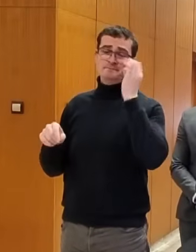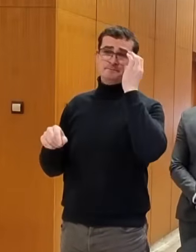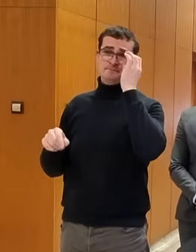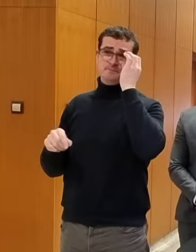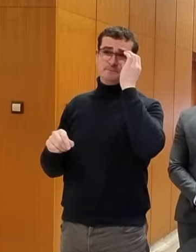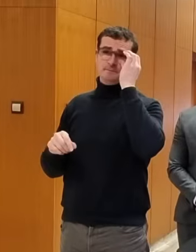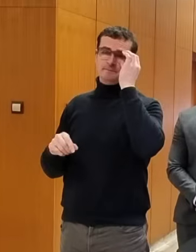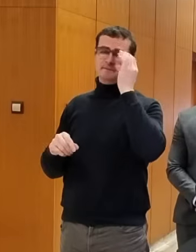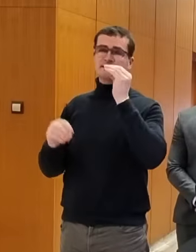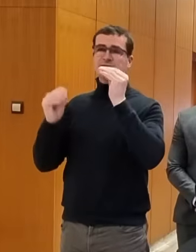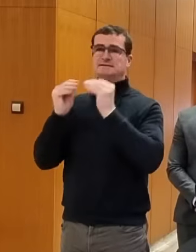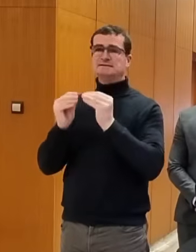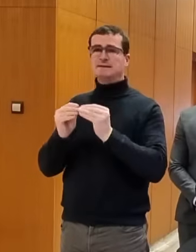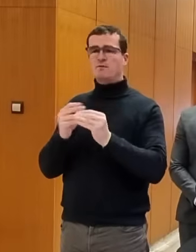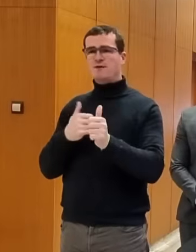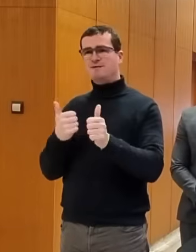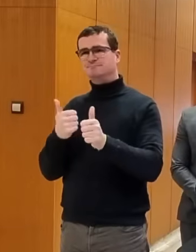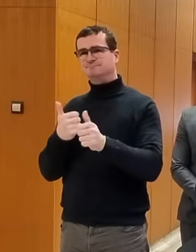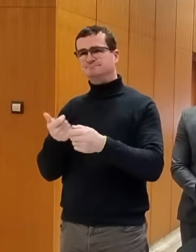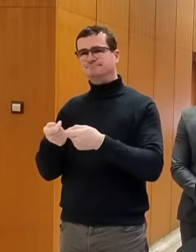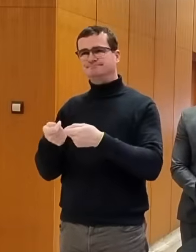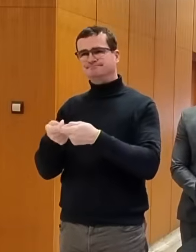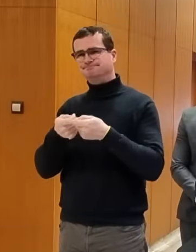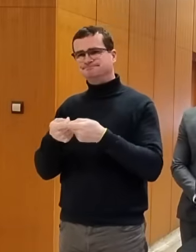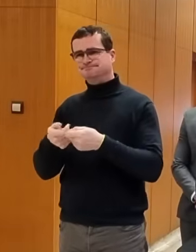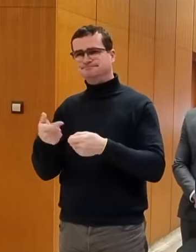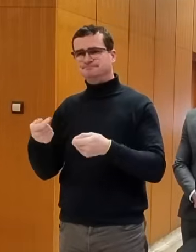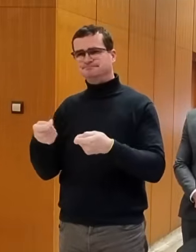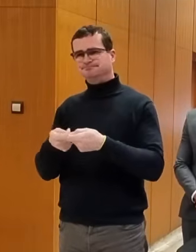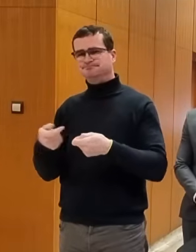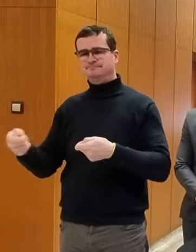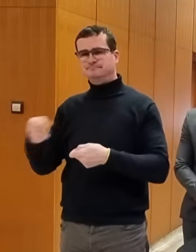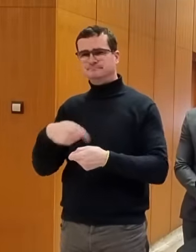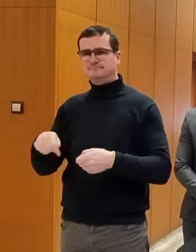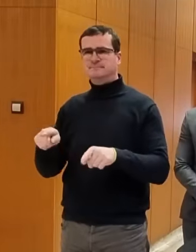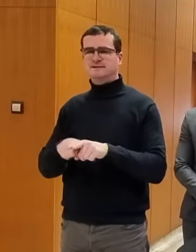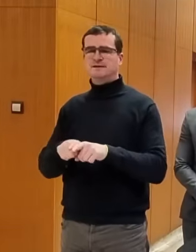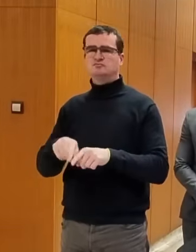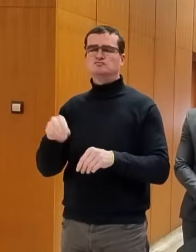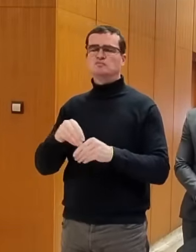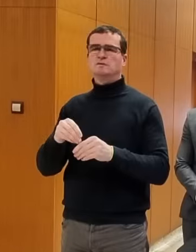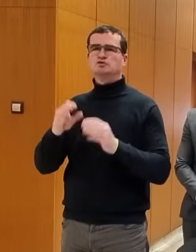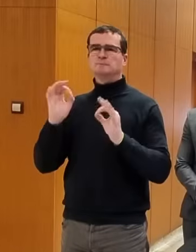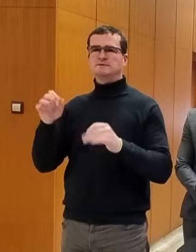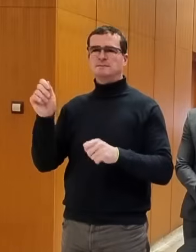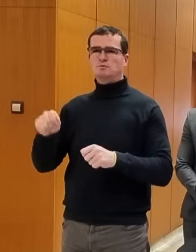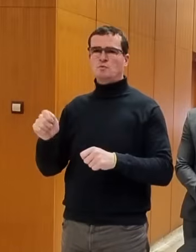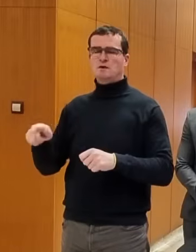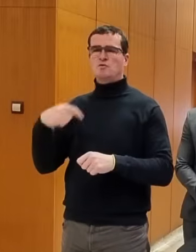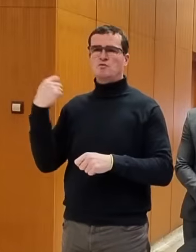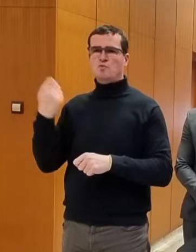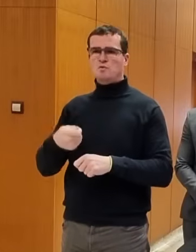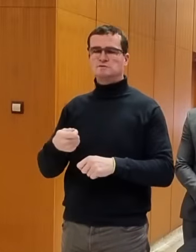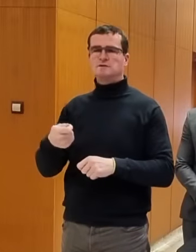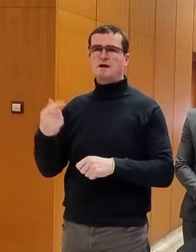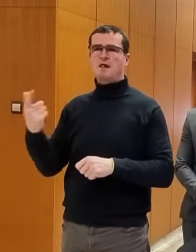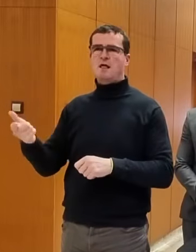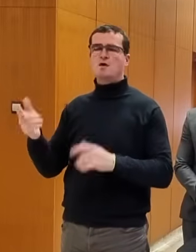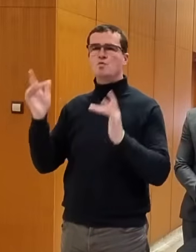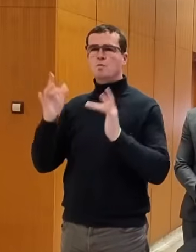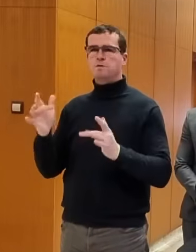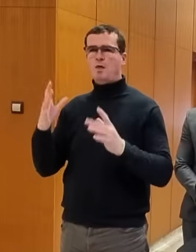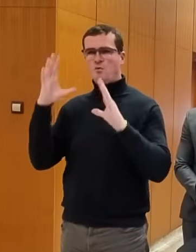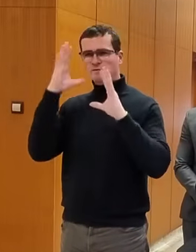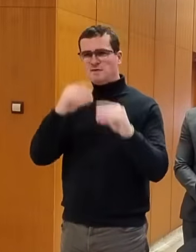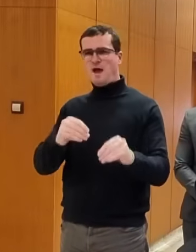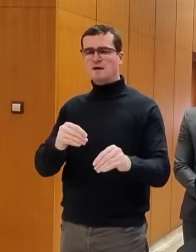systémovú zaujatosť úplne jednoznačne môžeme vidieť aj pri tom, ako ostatne špeciálny prokurátor dostal pri svojom jubileu